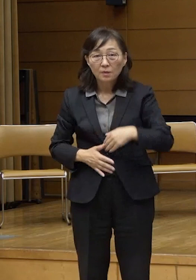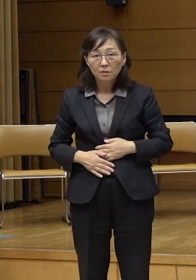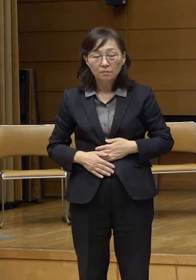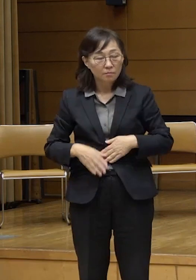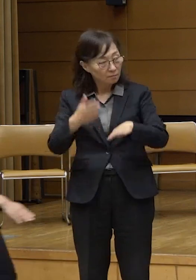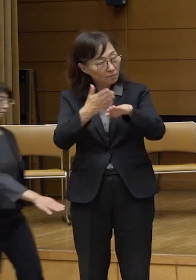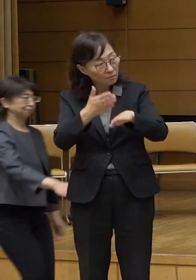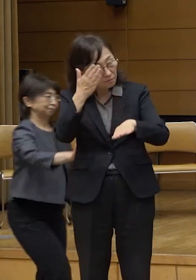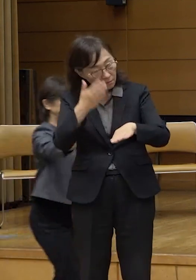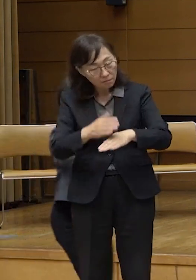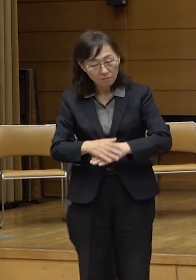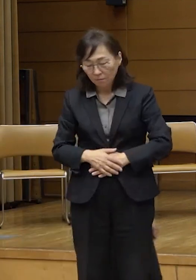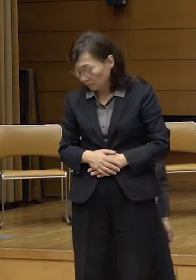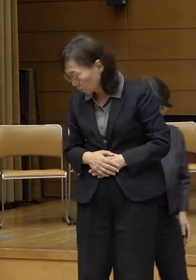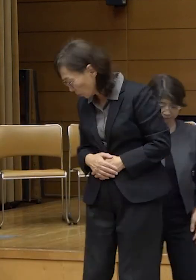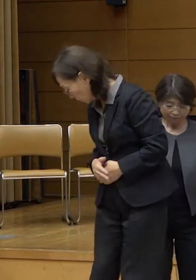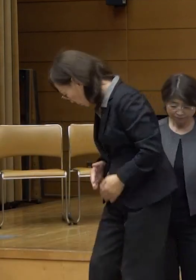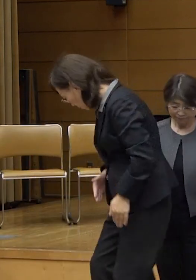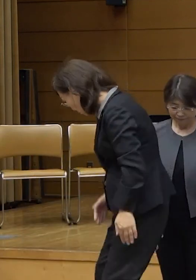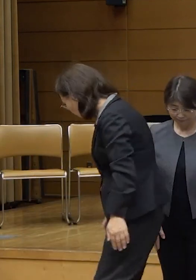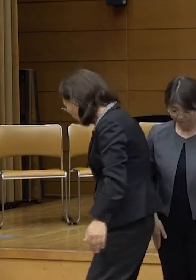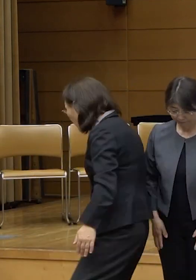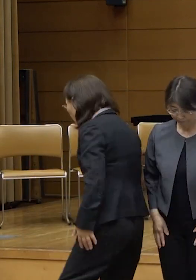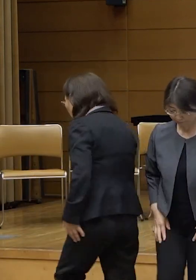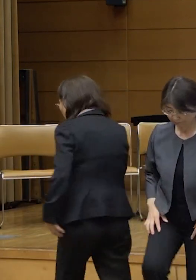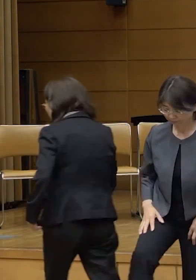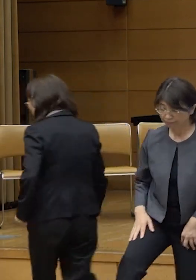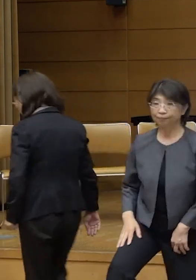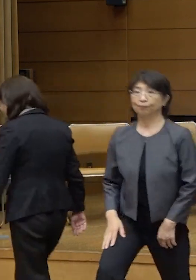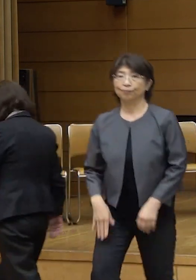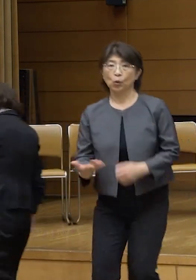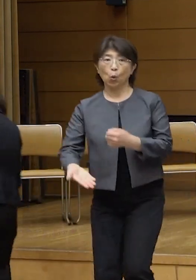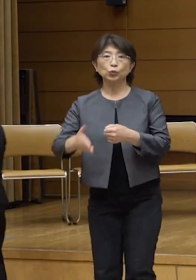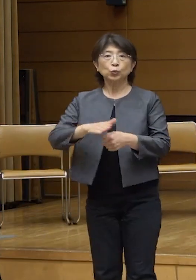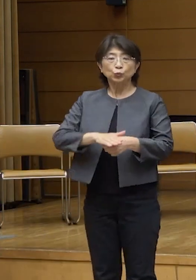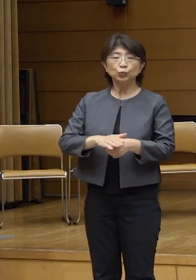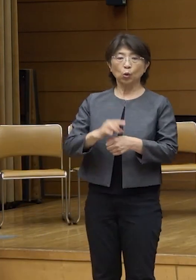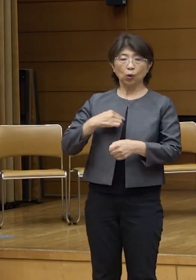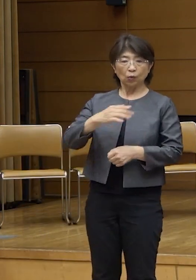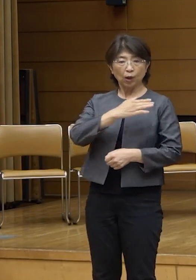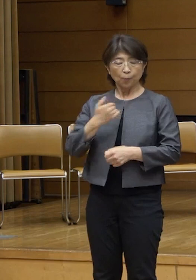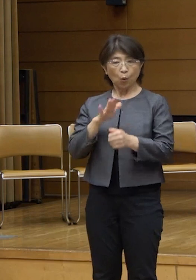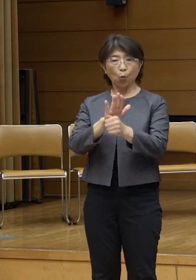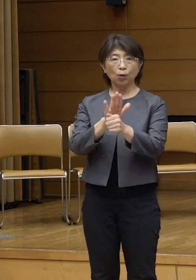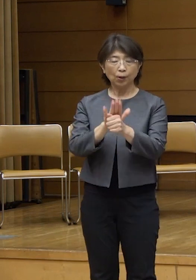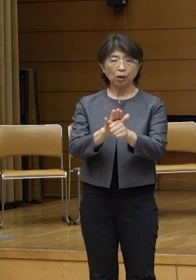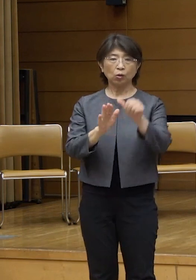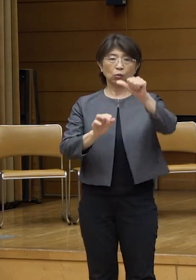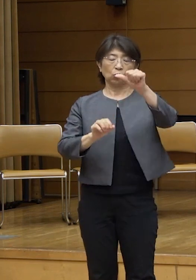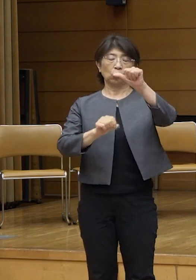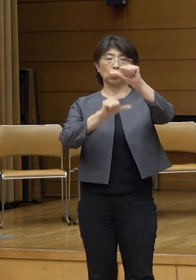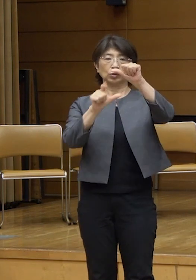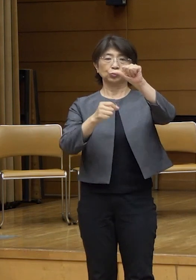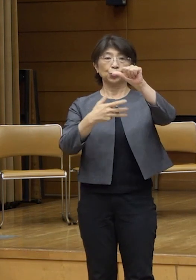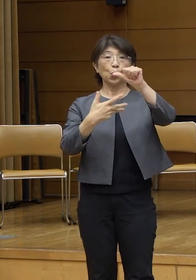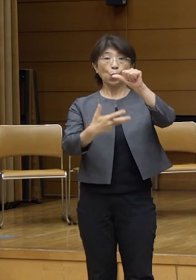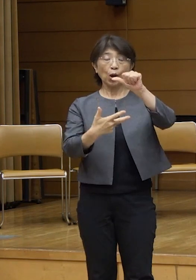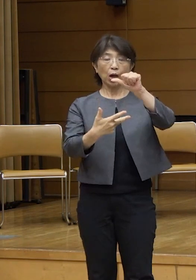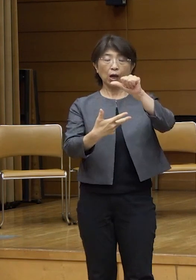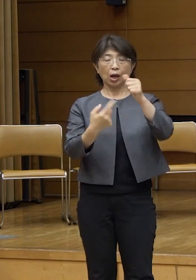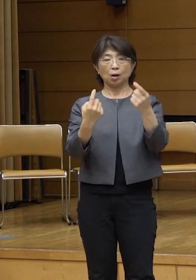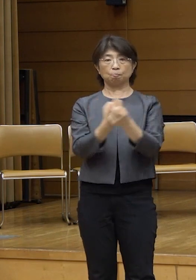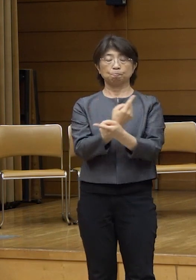ました。 ちょっとだけ補足すると、我々としてもフォローアップというんですけど、5月8日から体制が変わりました